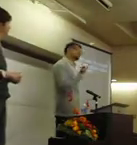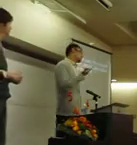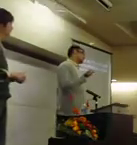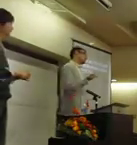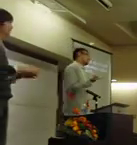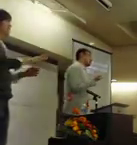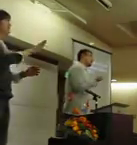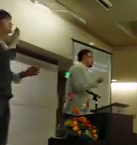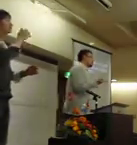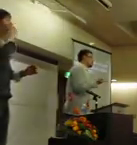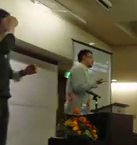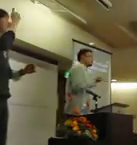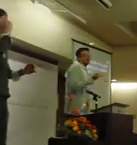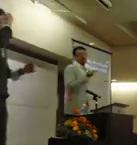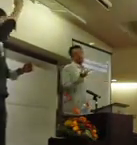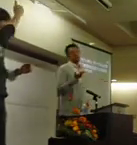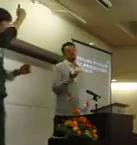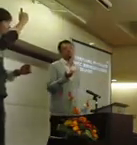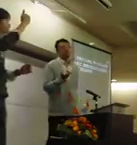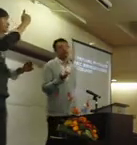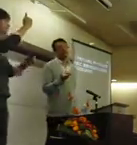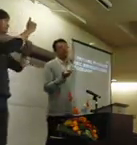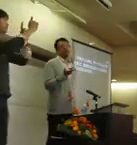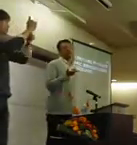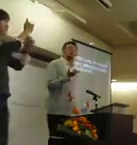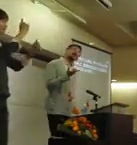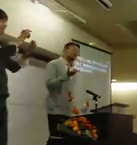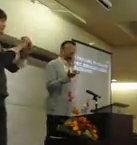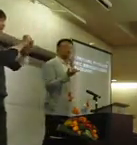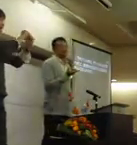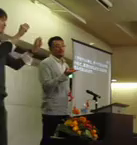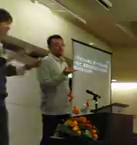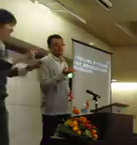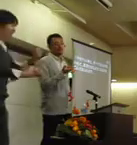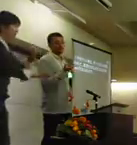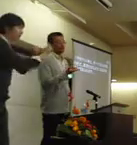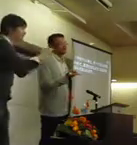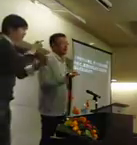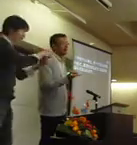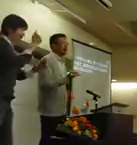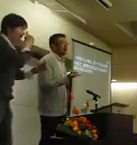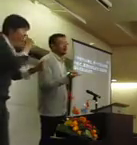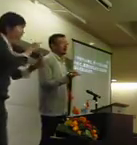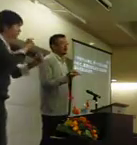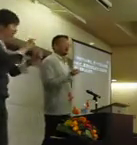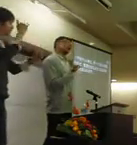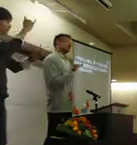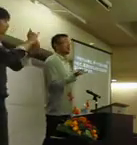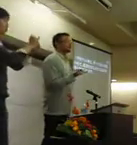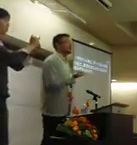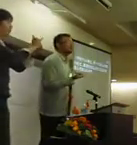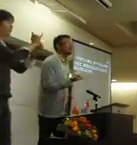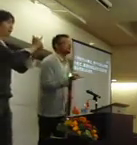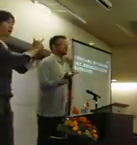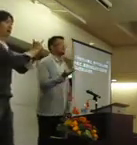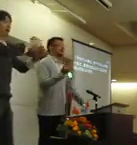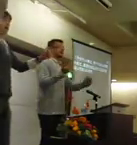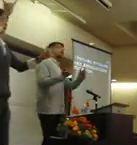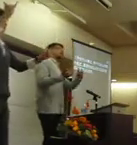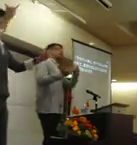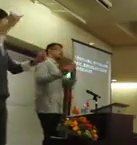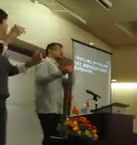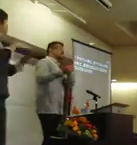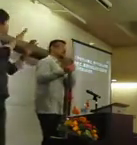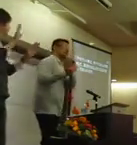実の父親母親はその事件だけでもう関わることすら、親のためにも良くないって、